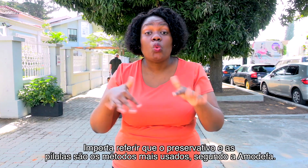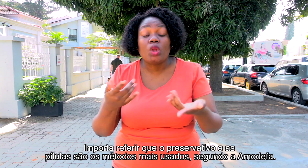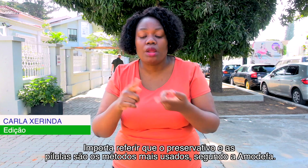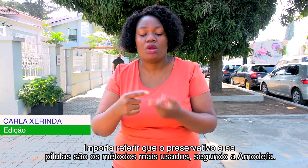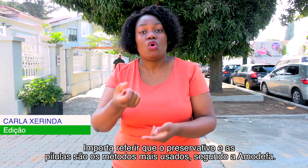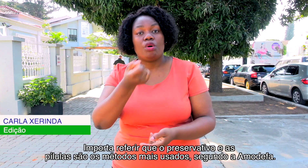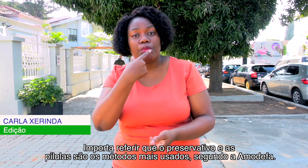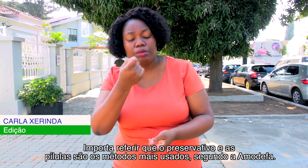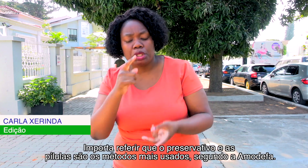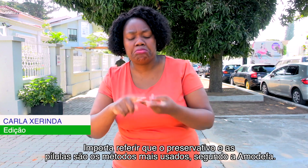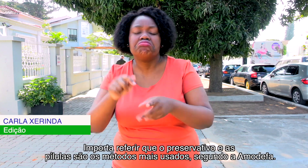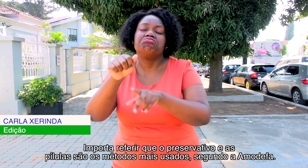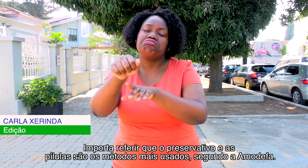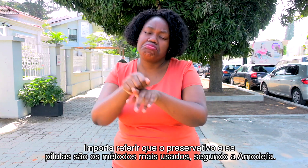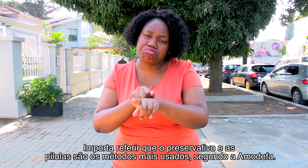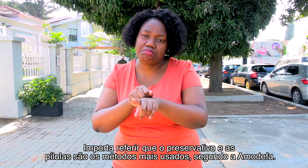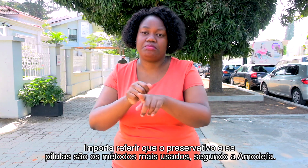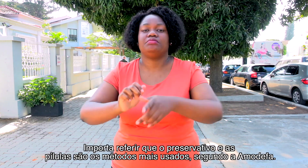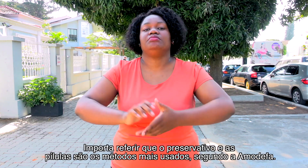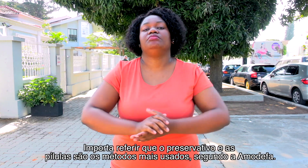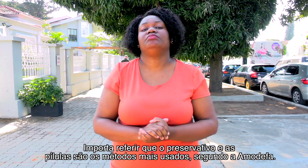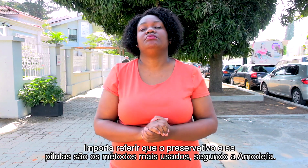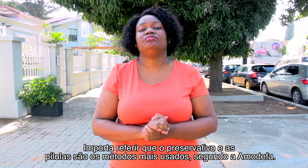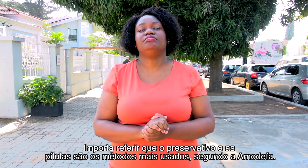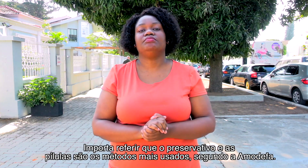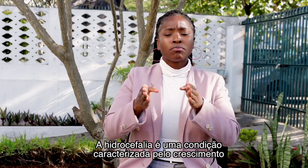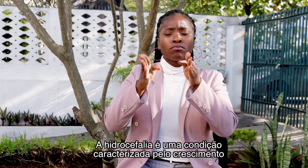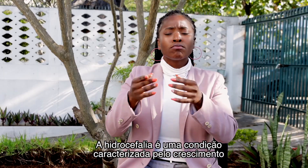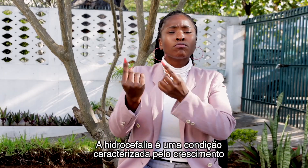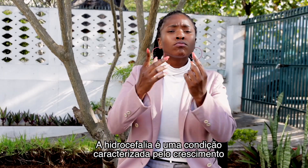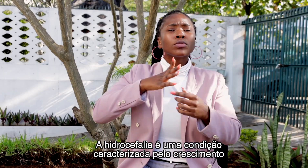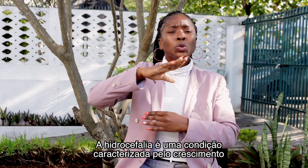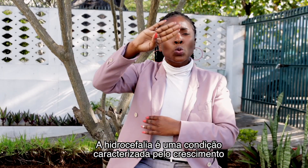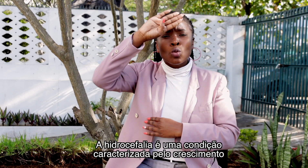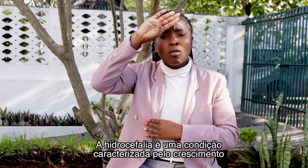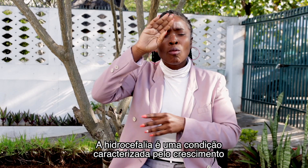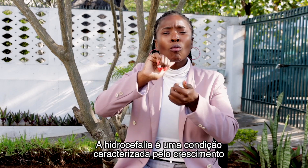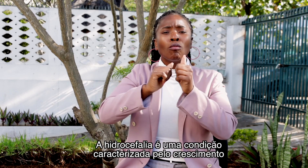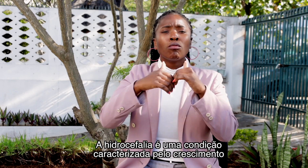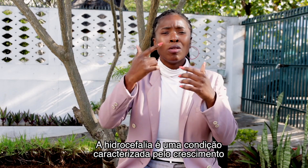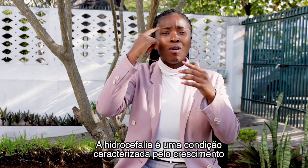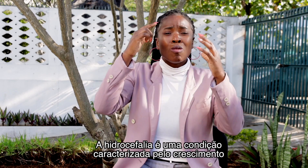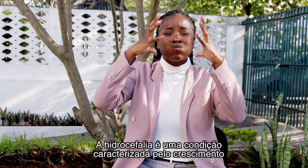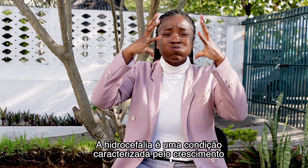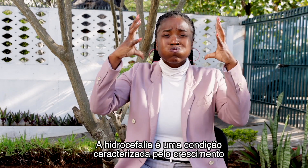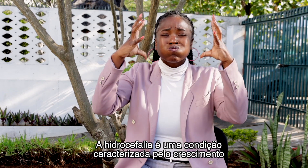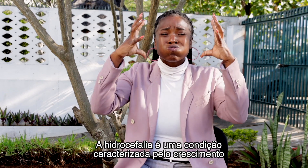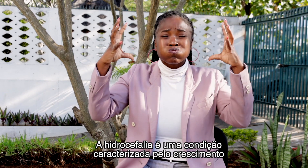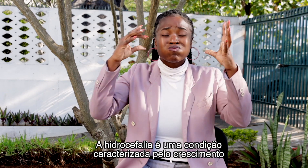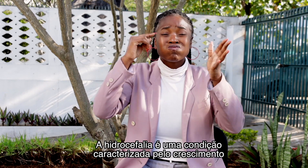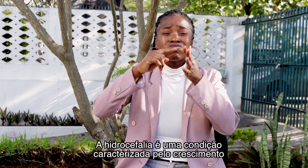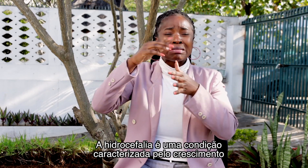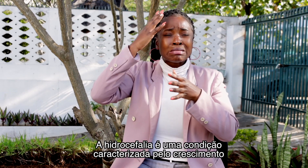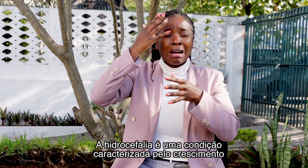preservativo e as pílulas são os métodos mais usados, segundo a Modefa. A hidrocefalia é uma condição caracterizada